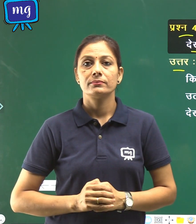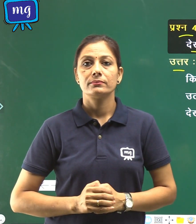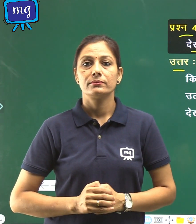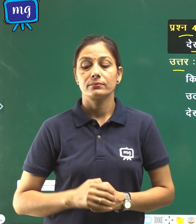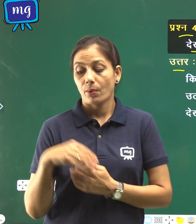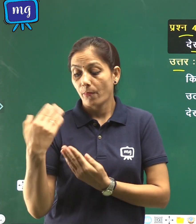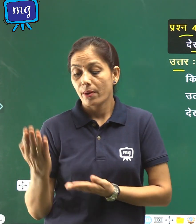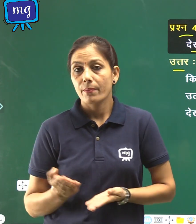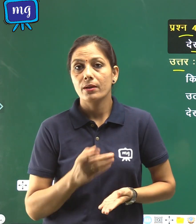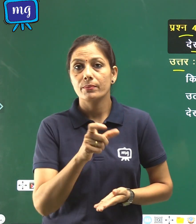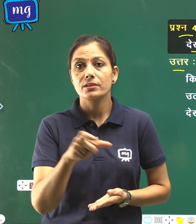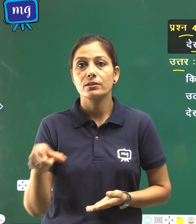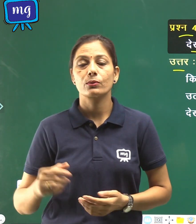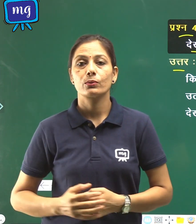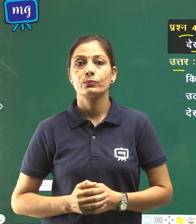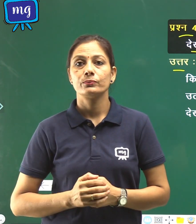मेहमान को